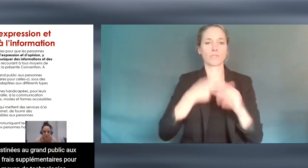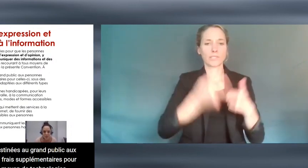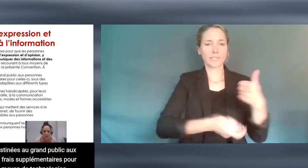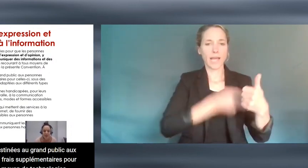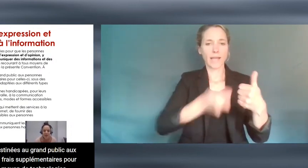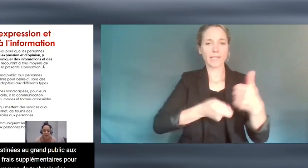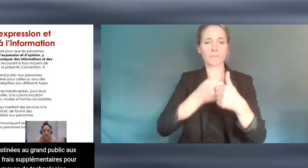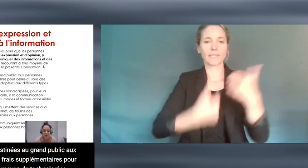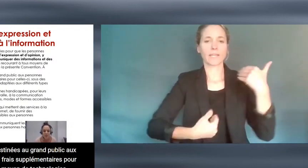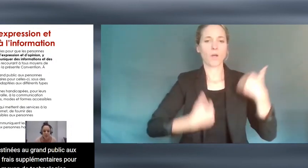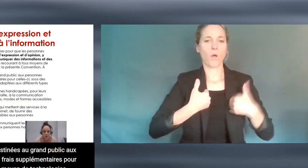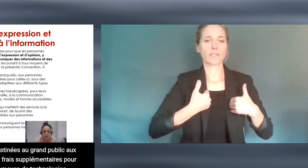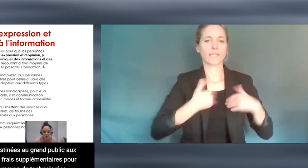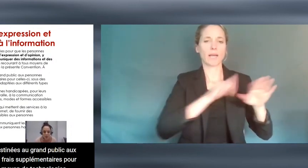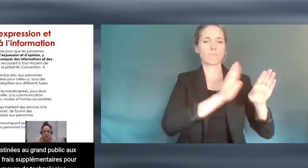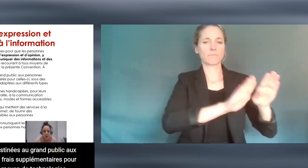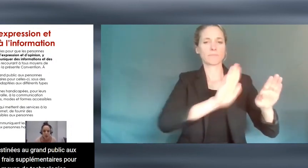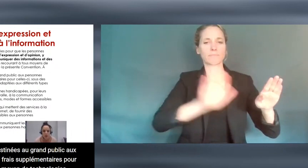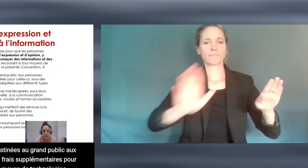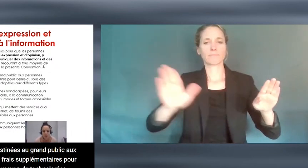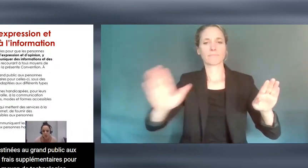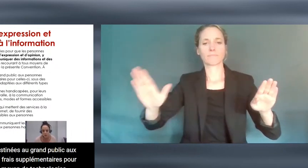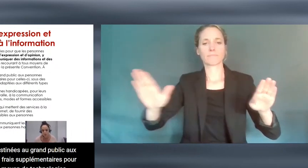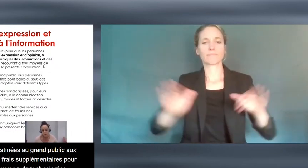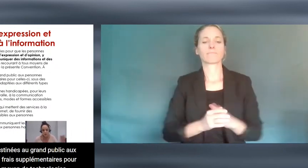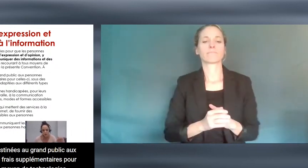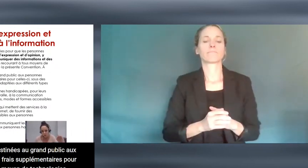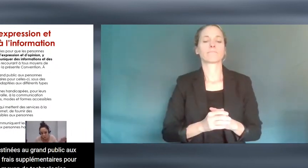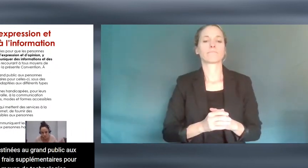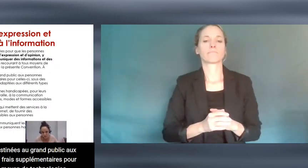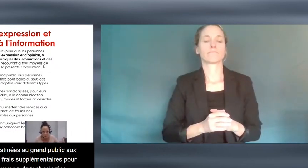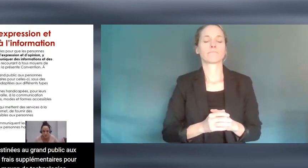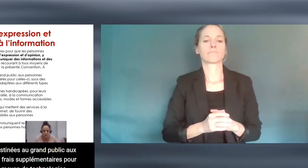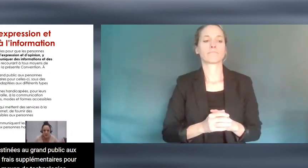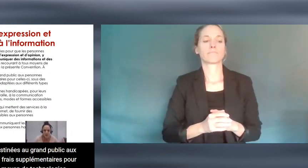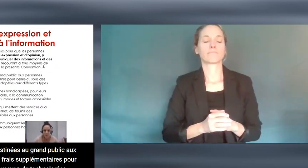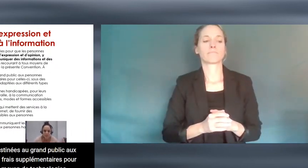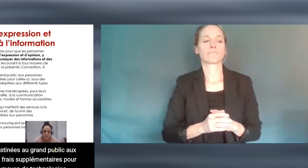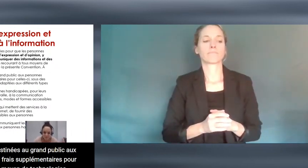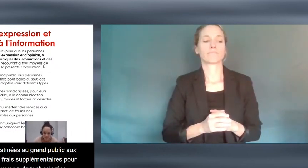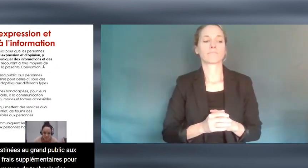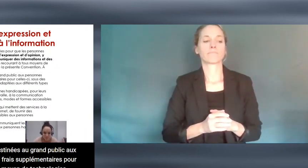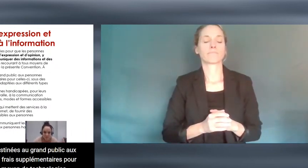handicap. Et vous avez encore notamment